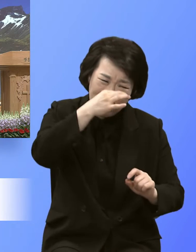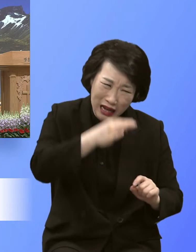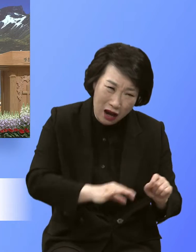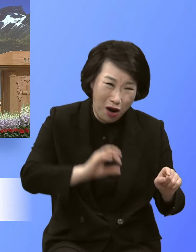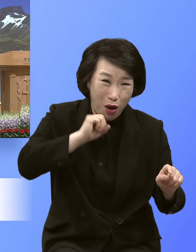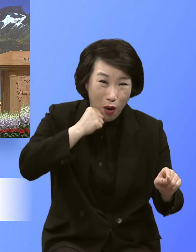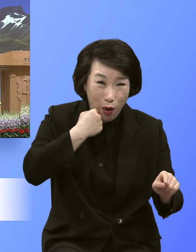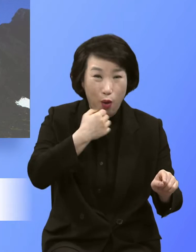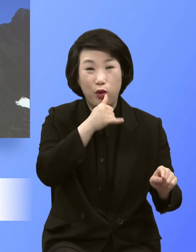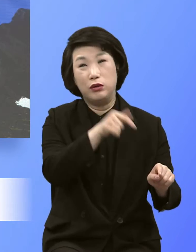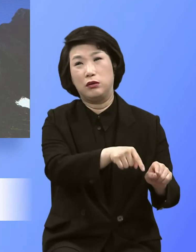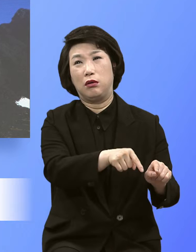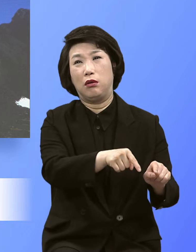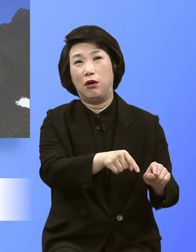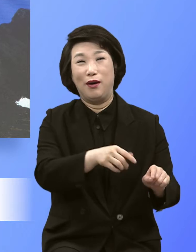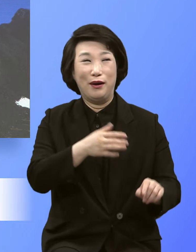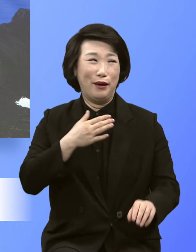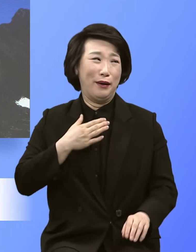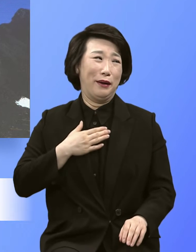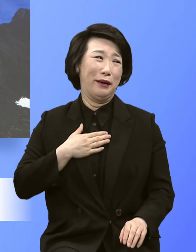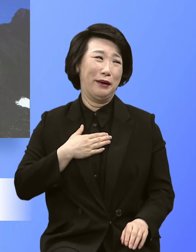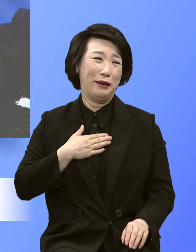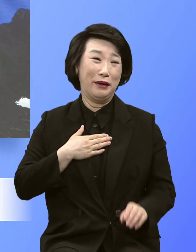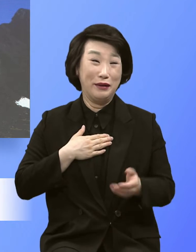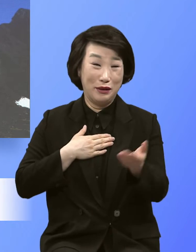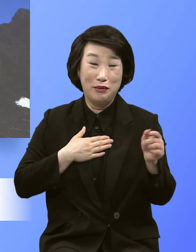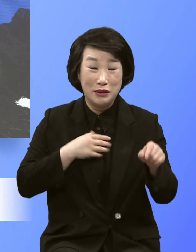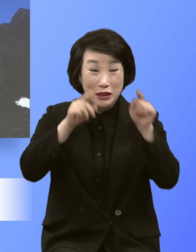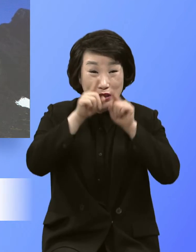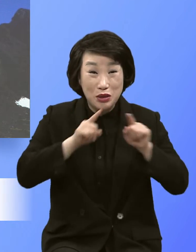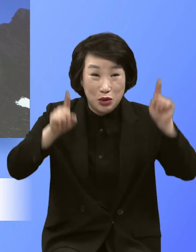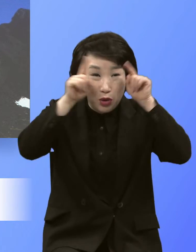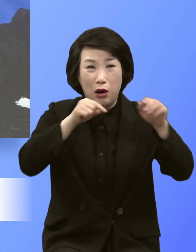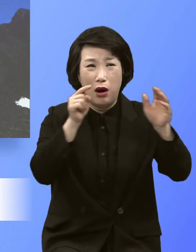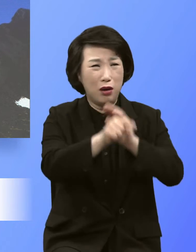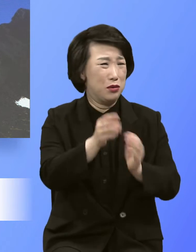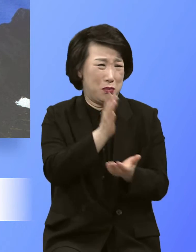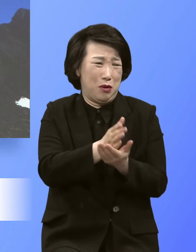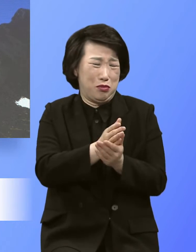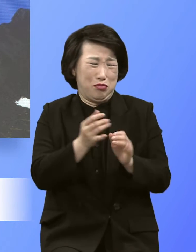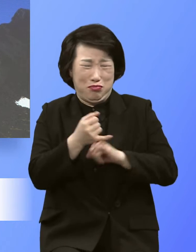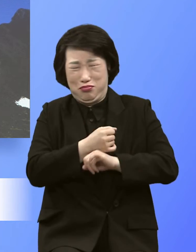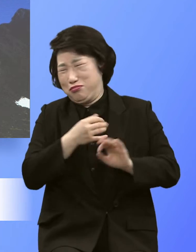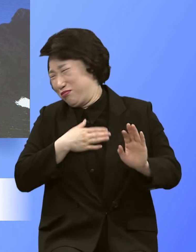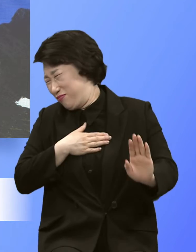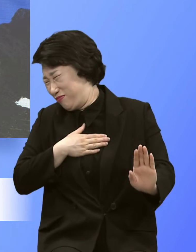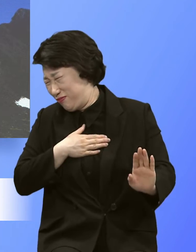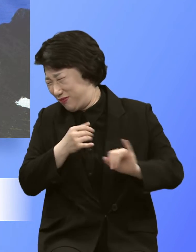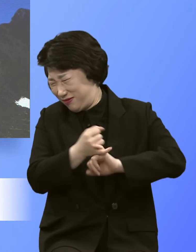힘들다라고 한다면 그 지옥은 절대 가지 말아야 될 것은